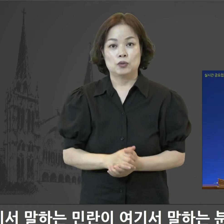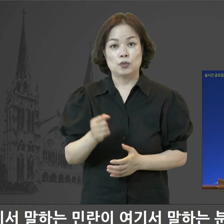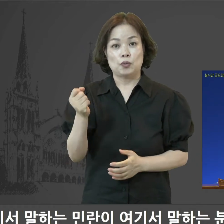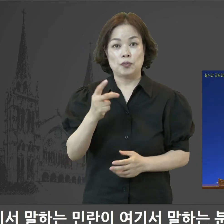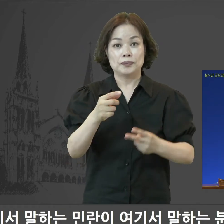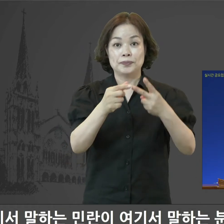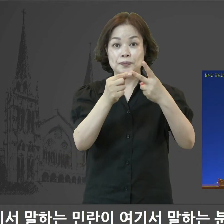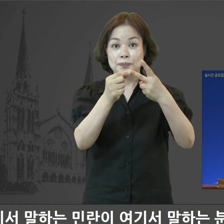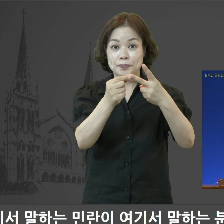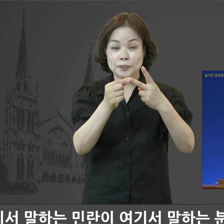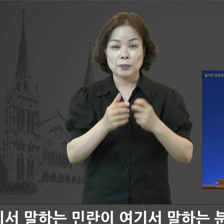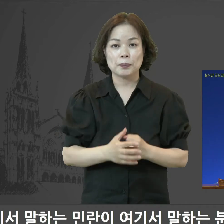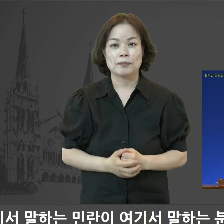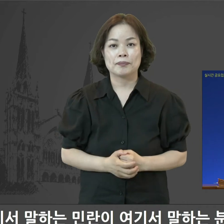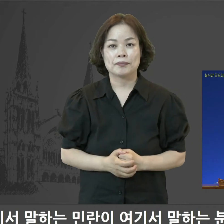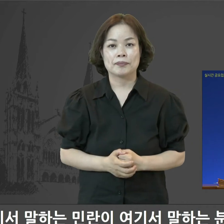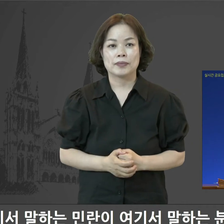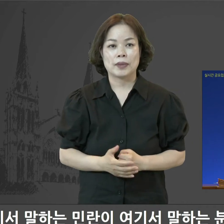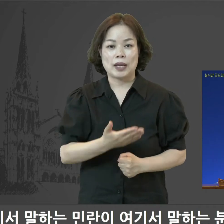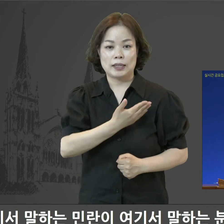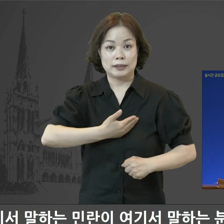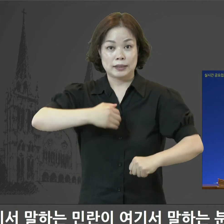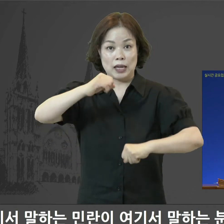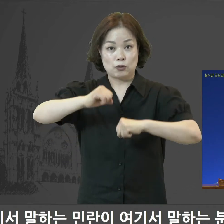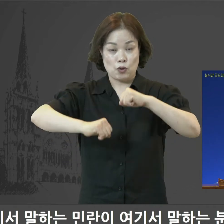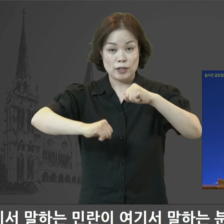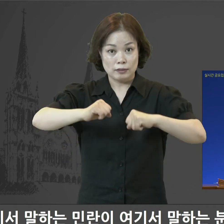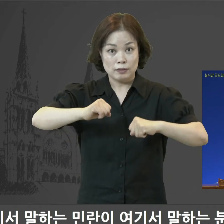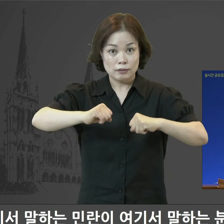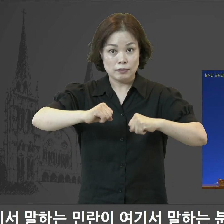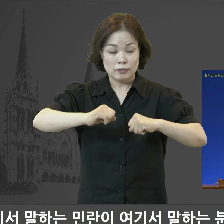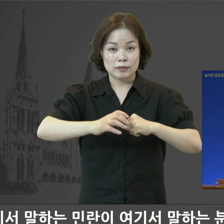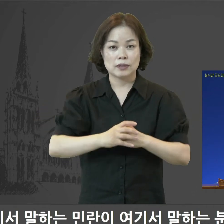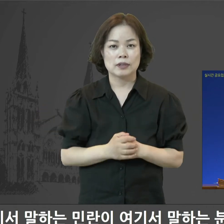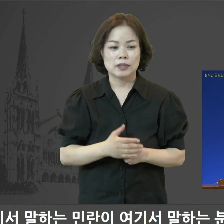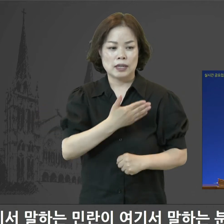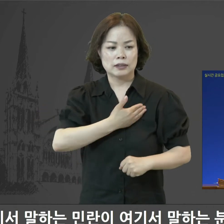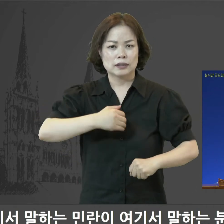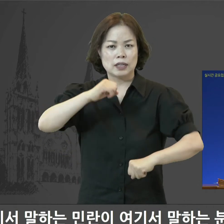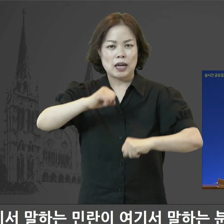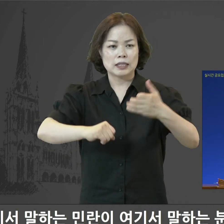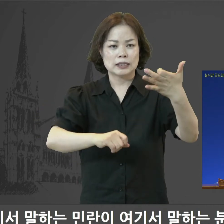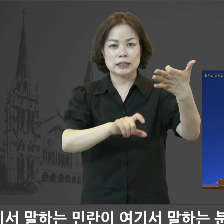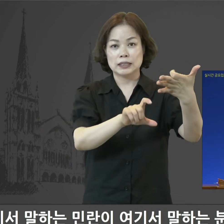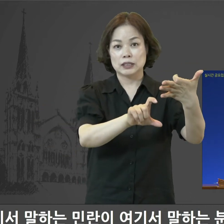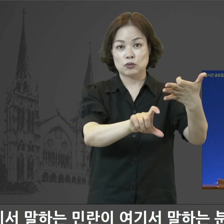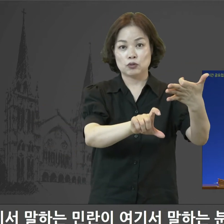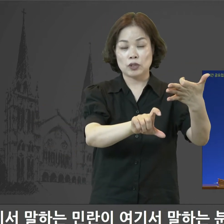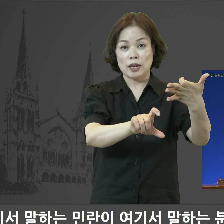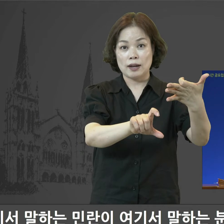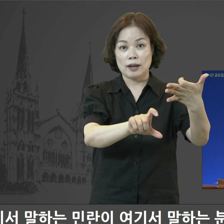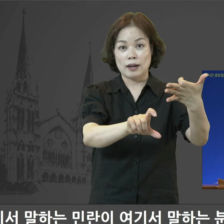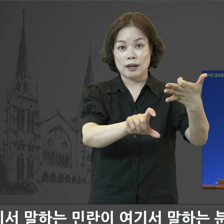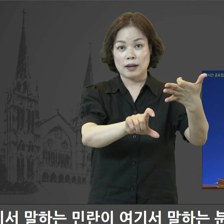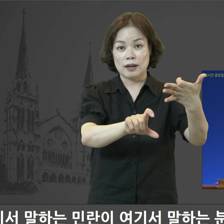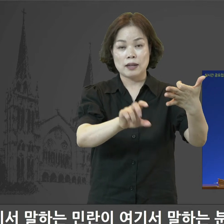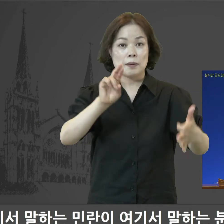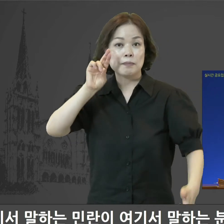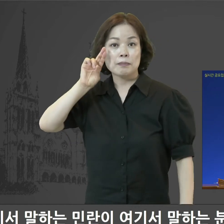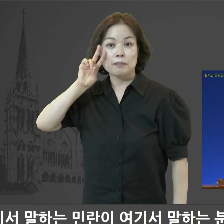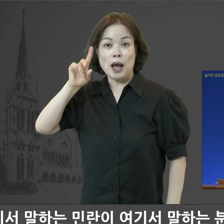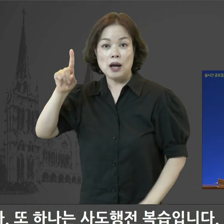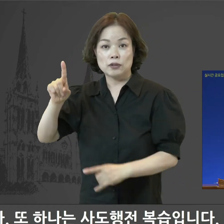하나는 이제 사도행전 복습인데, 사도행전 19장에서